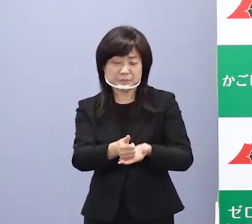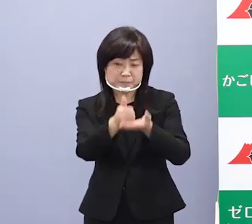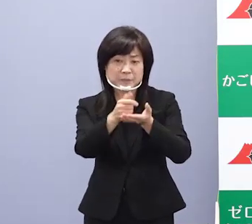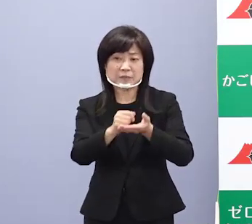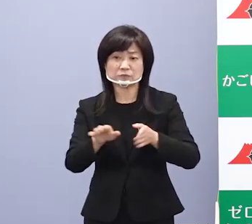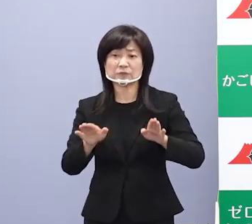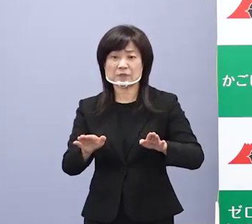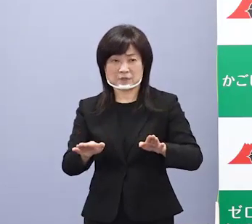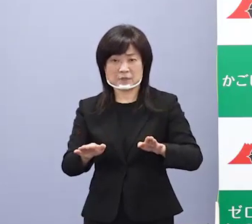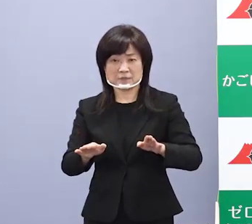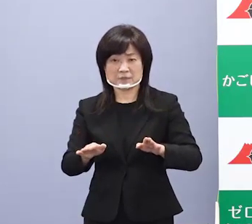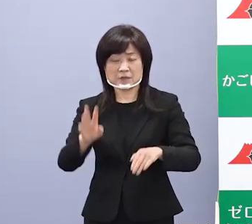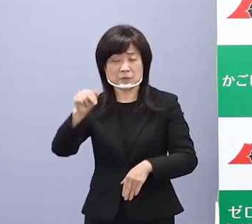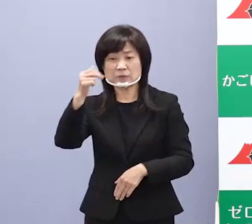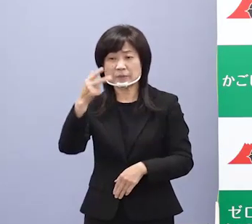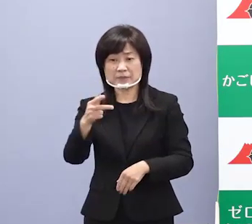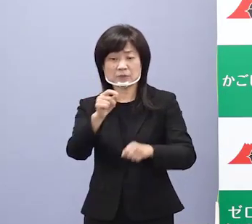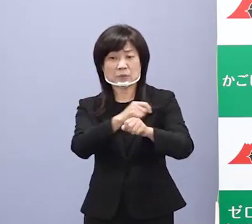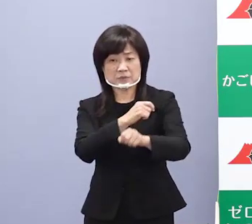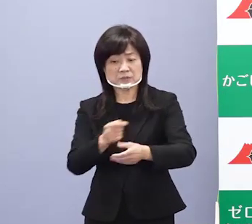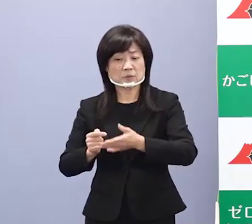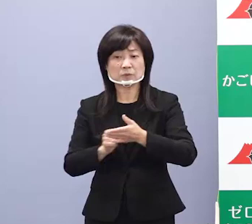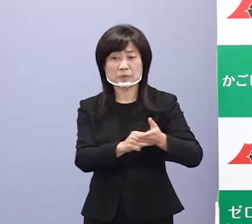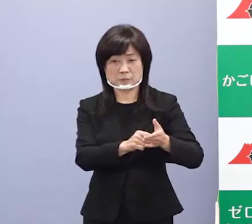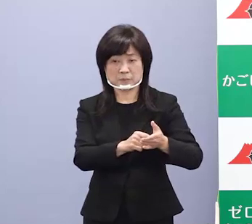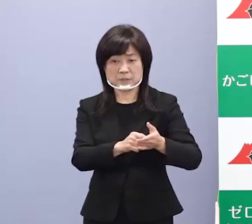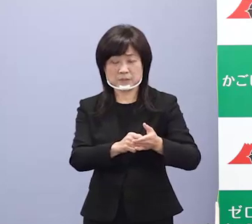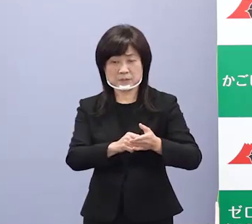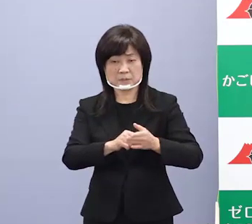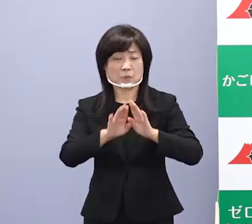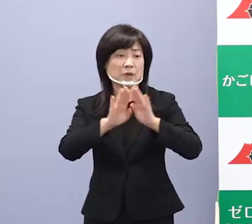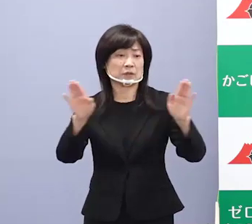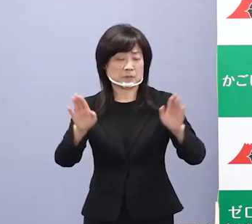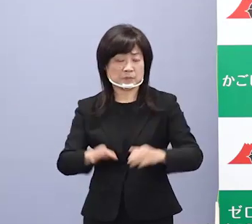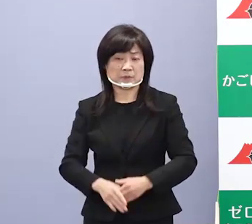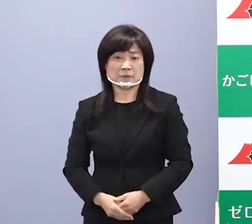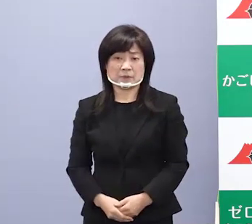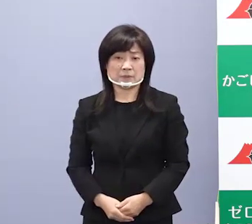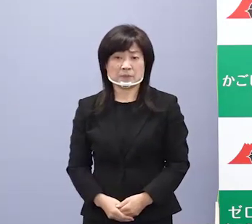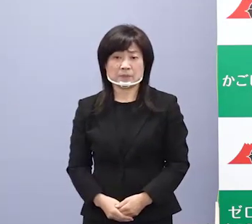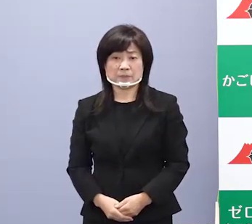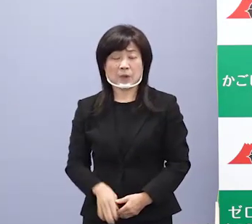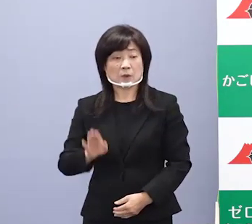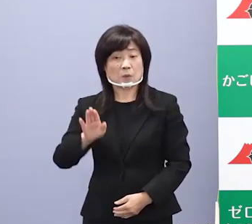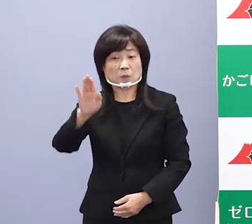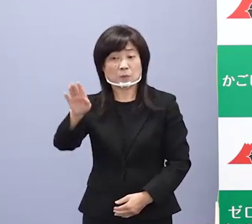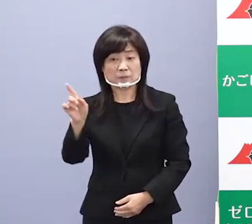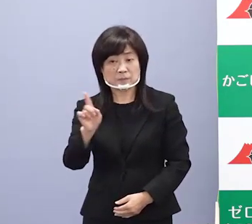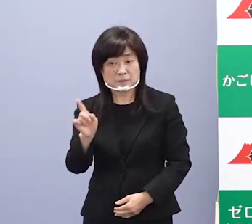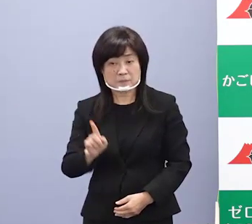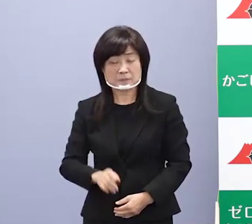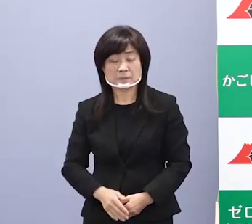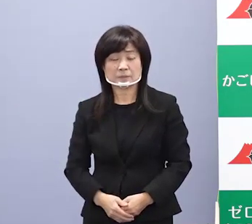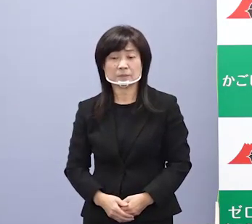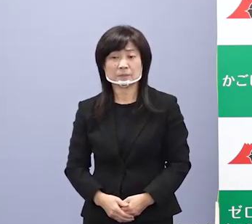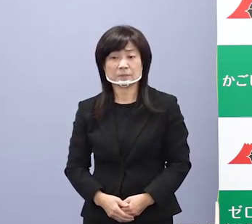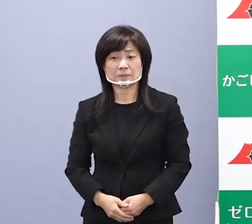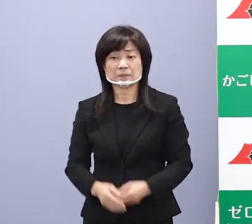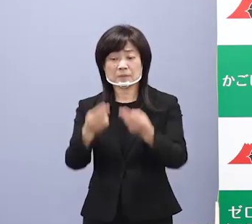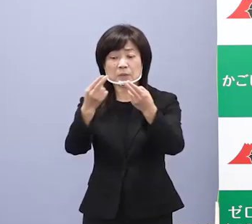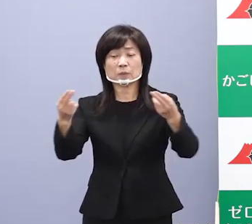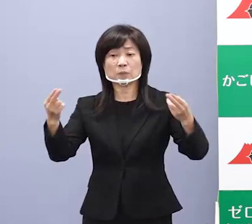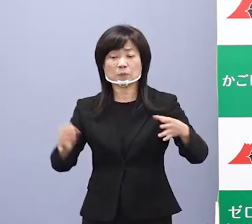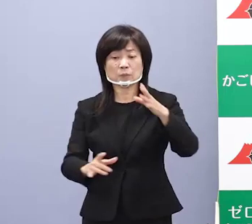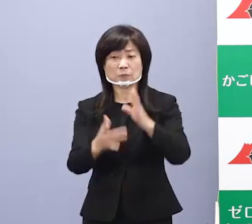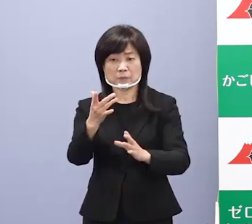在、市独自の取り組みとして取り組みを始めたところです。今後どういった形で噴火警